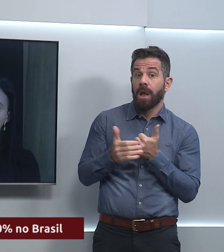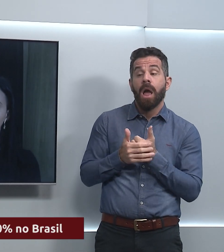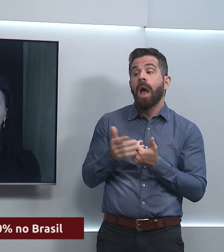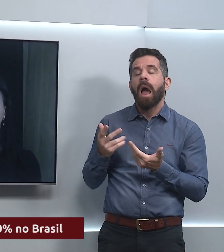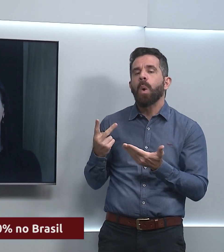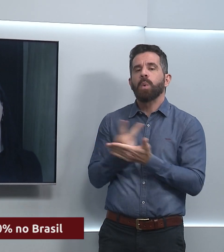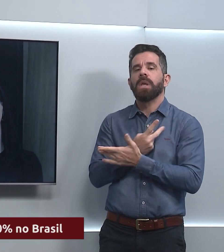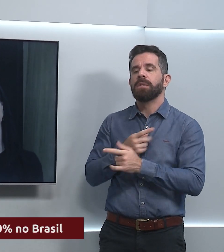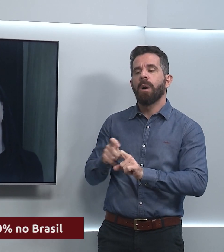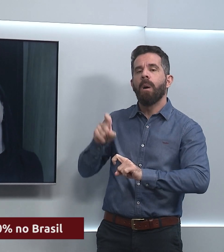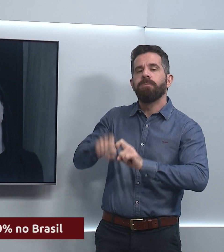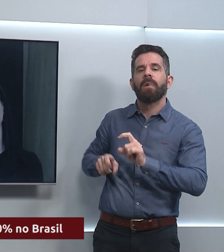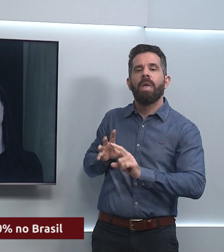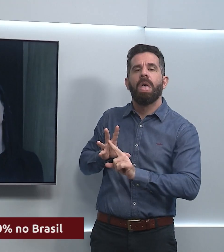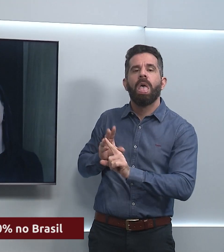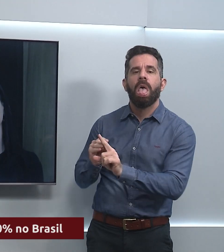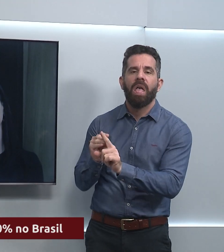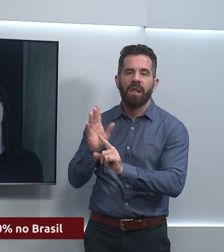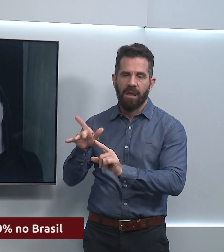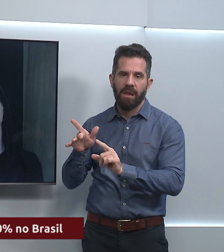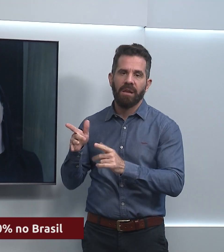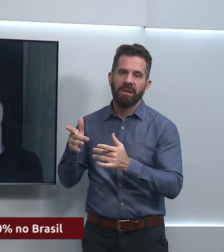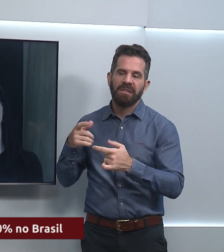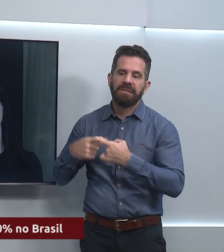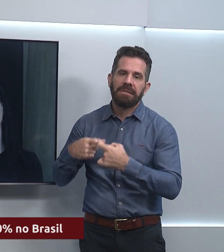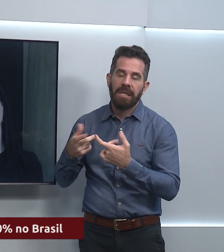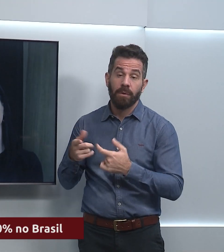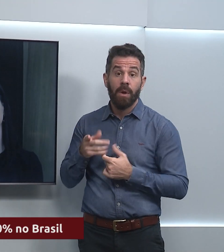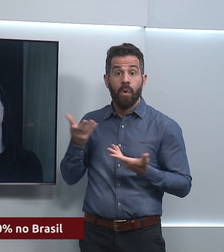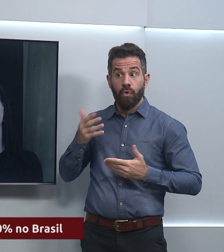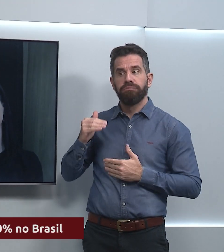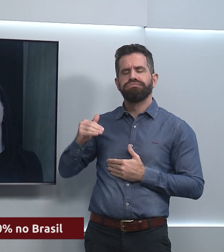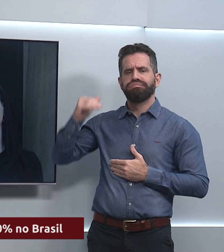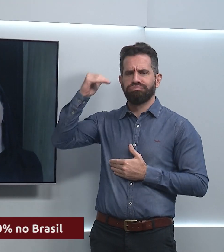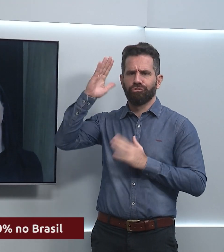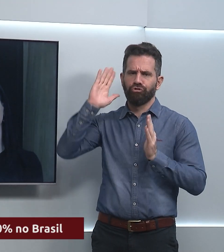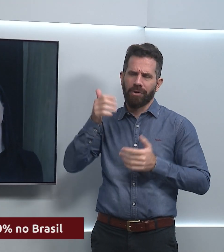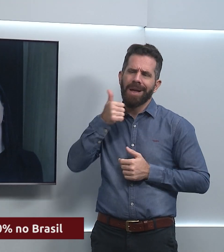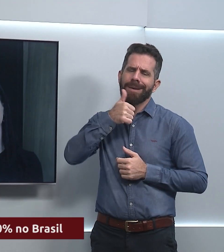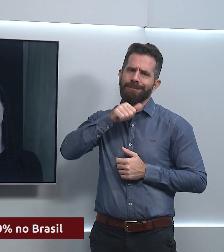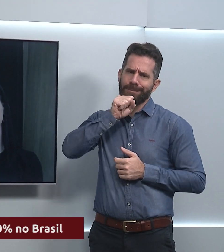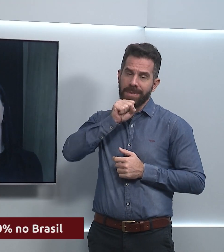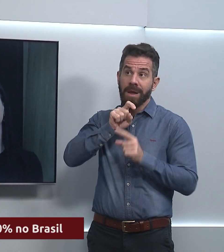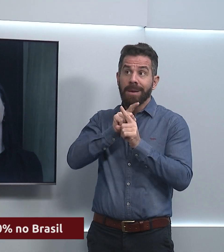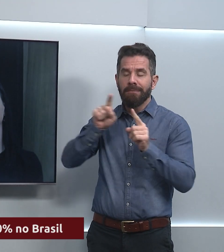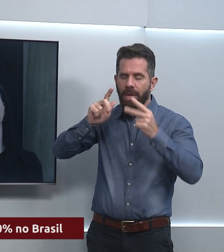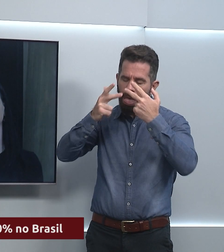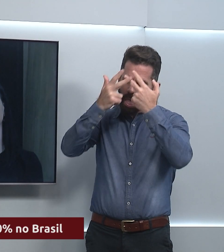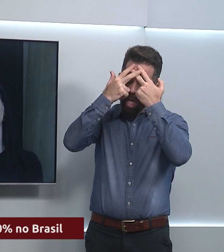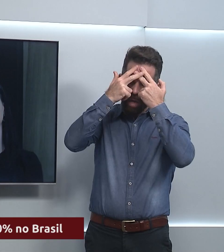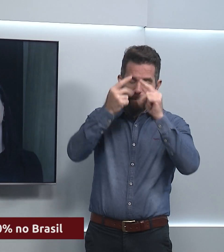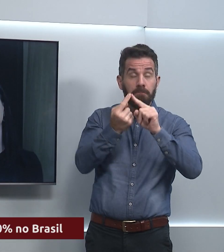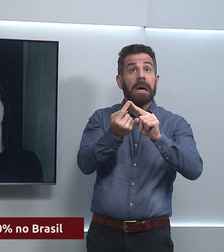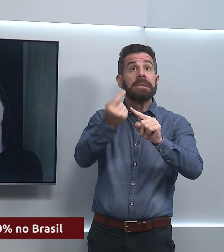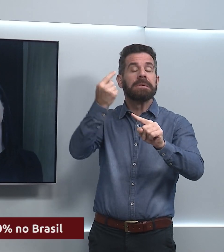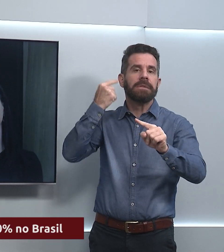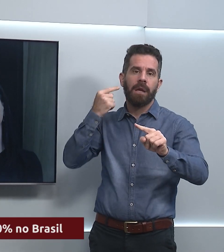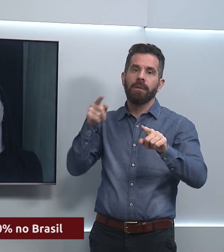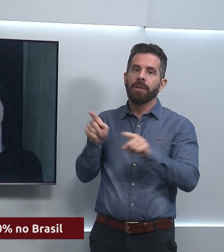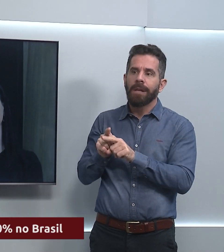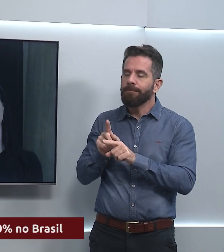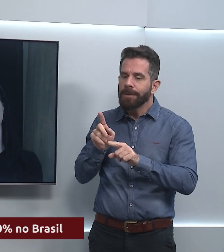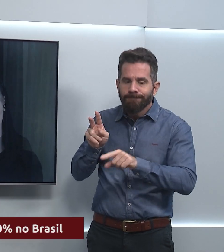sexual. Hoje, já adulta e mãe, ela ainda enfrenta os traumas do passado e transforma a dor em proteção